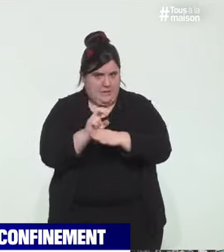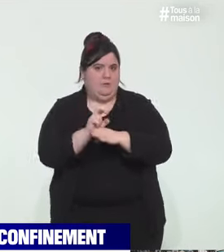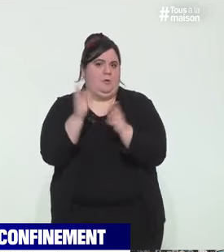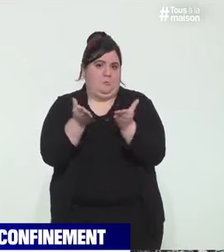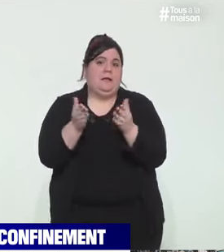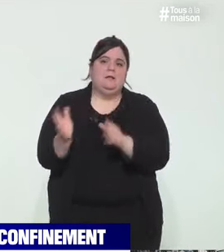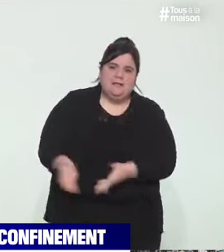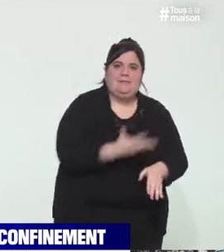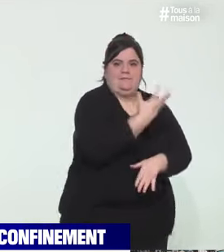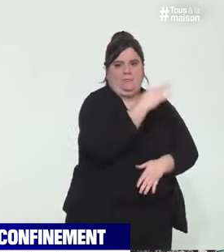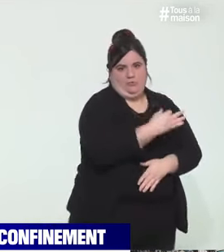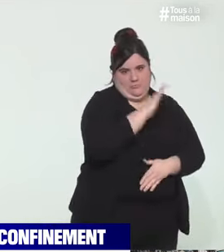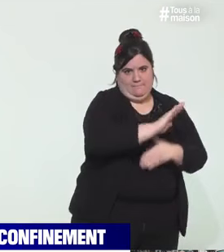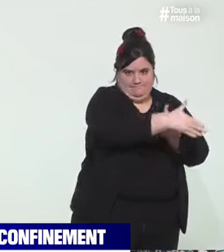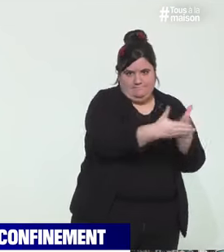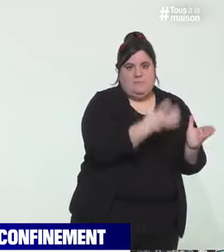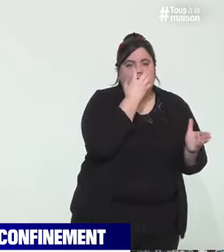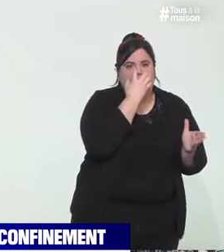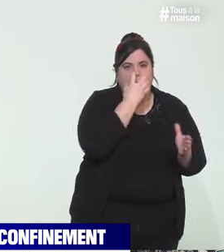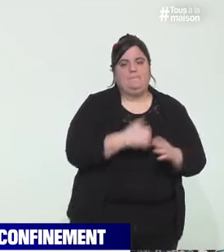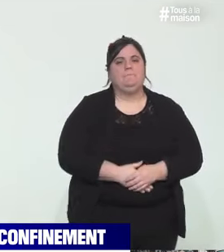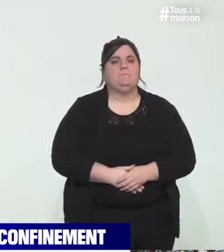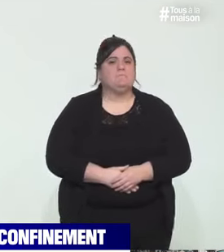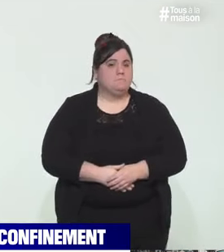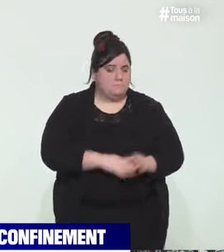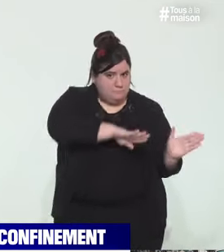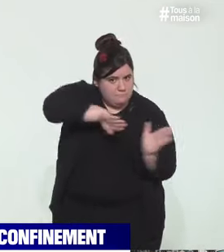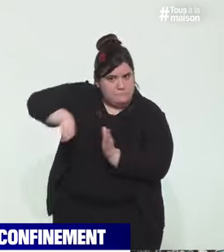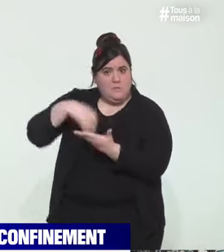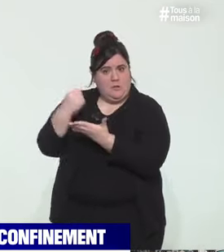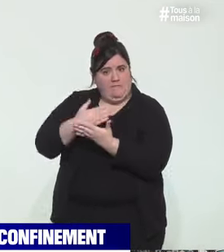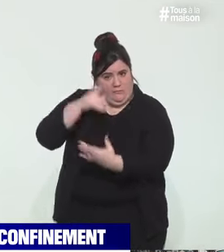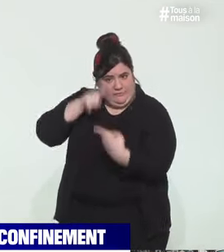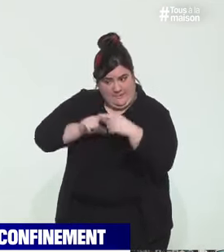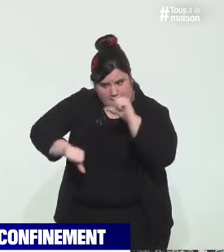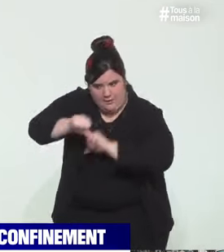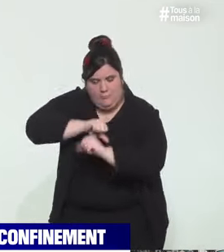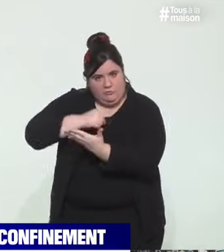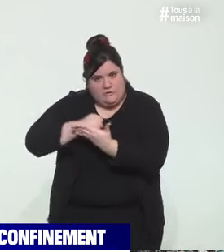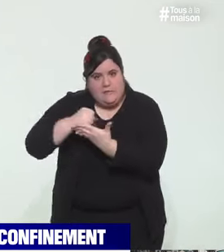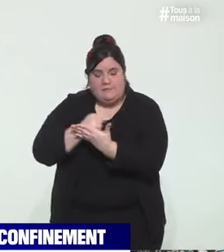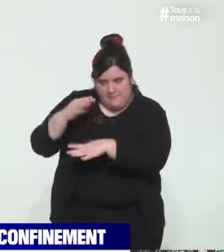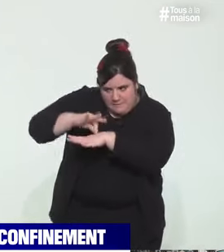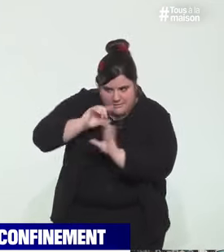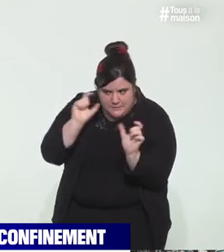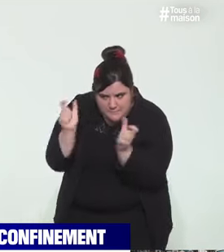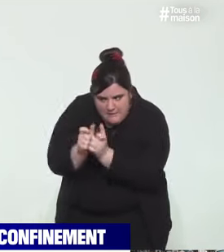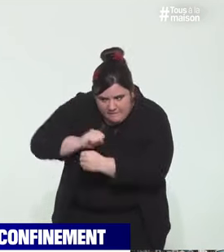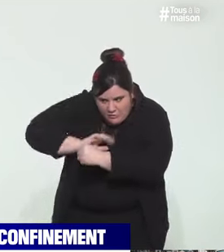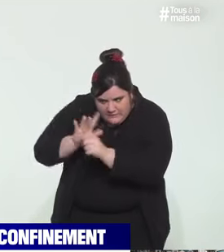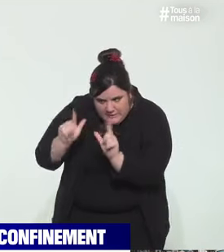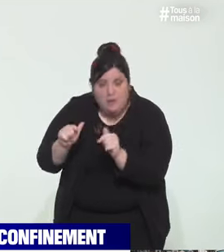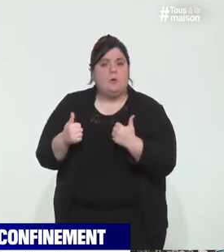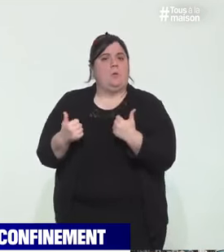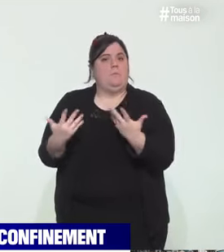aussi l'activité des laboratoires et le taux de positivité des tests réalisés. Ce taux de positivité était hier de